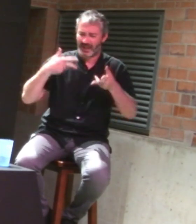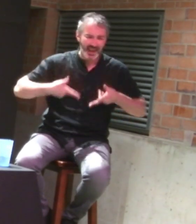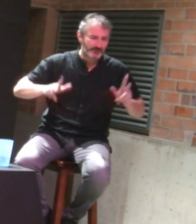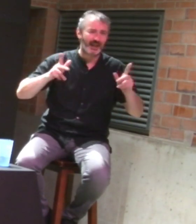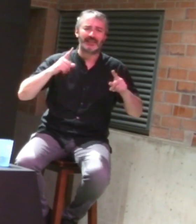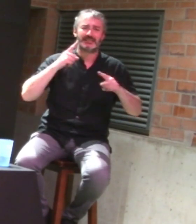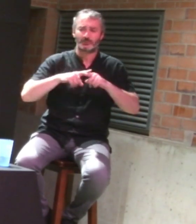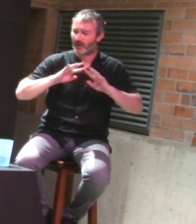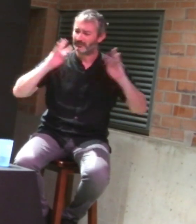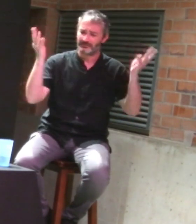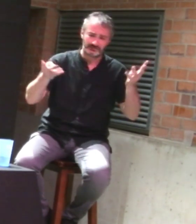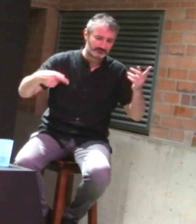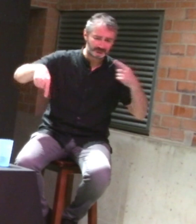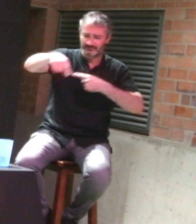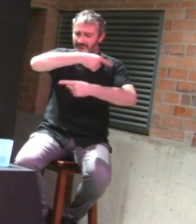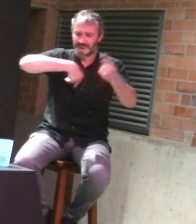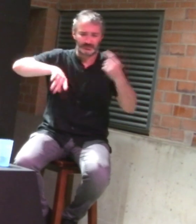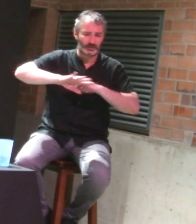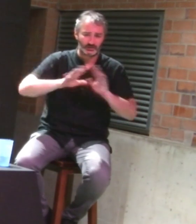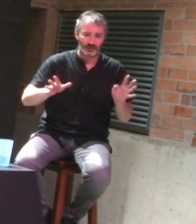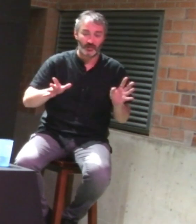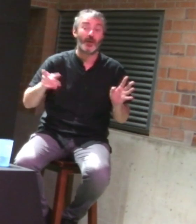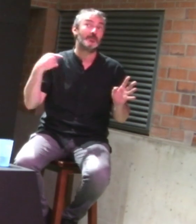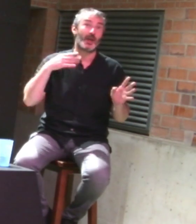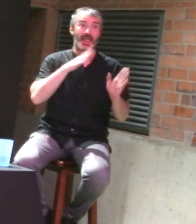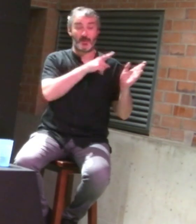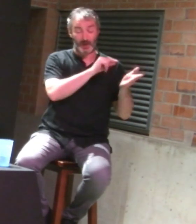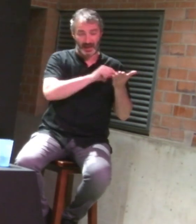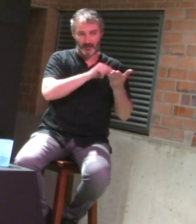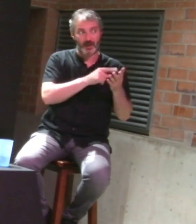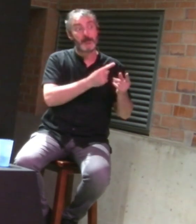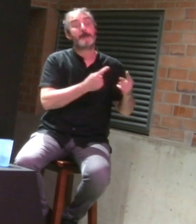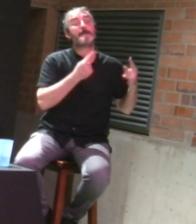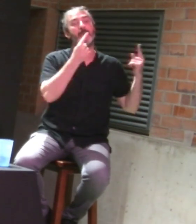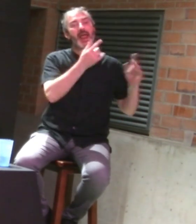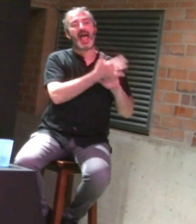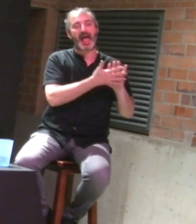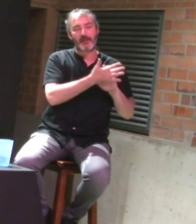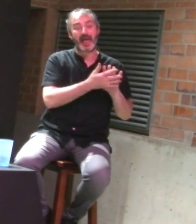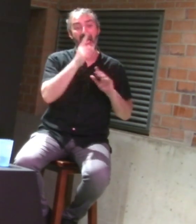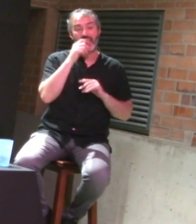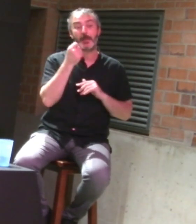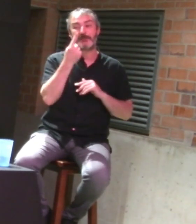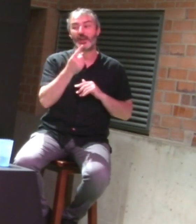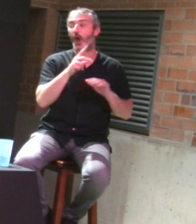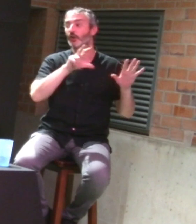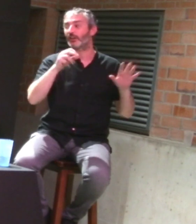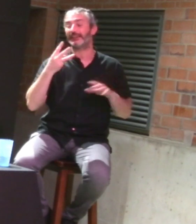total sexual de la gent. Inclús Fourier és tan avançat per l'època que és el primer que parla, en